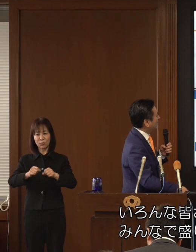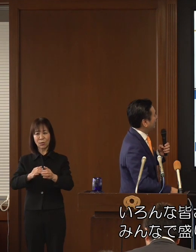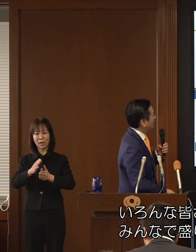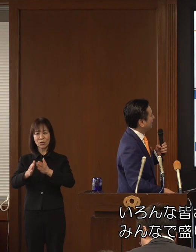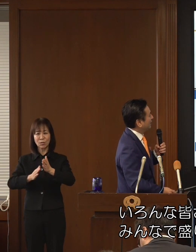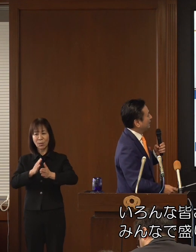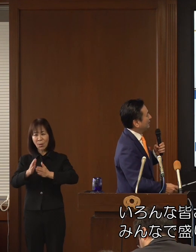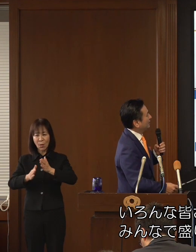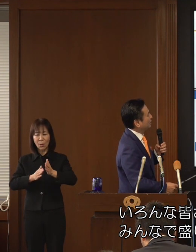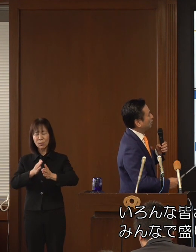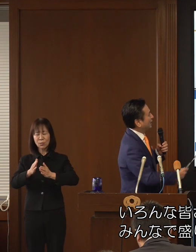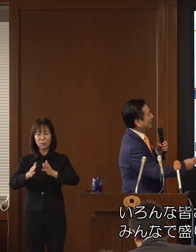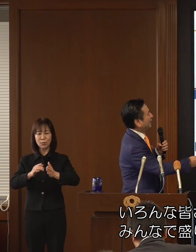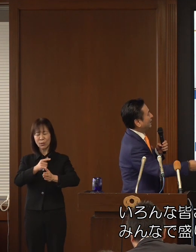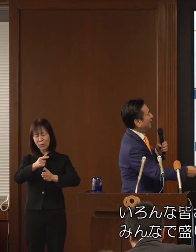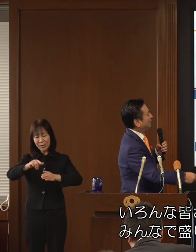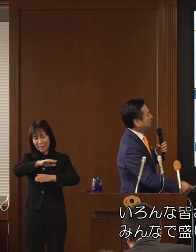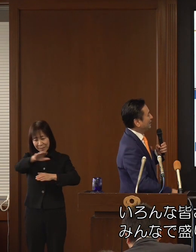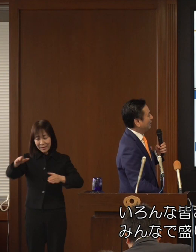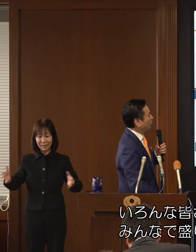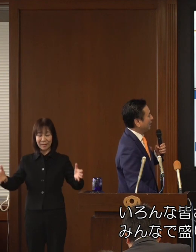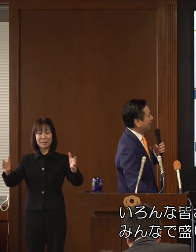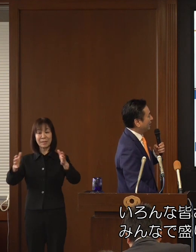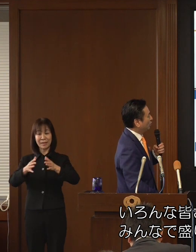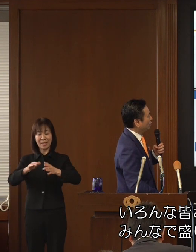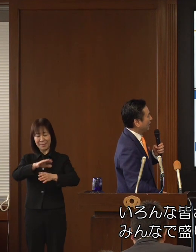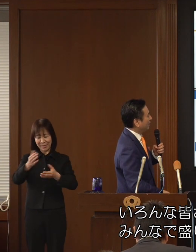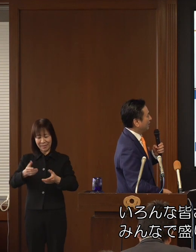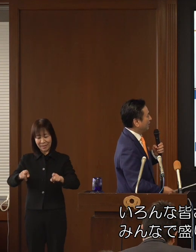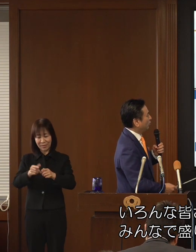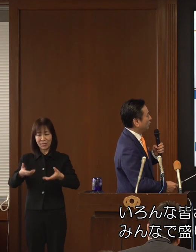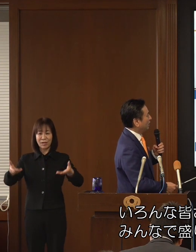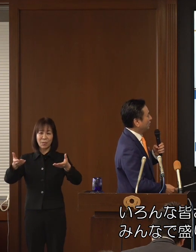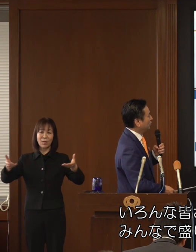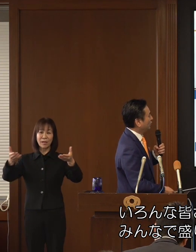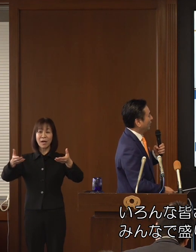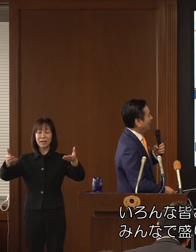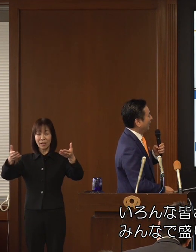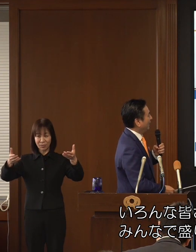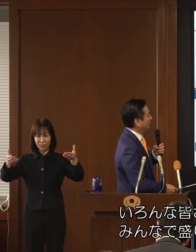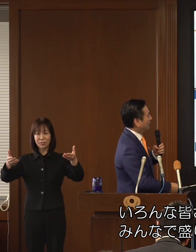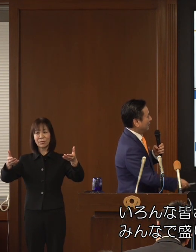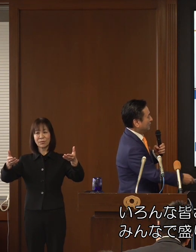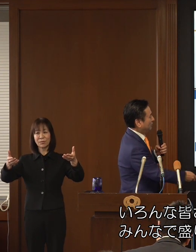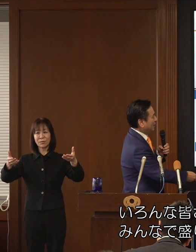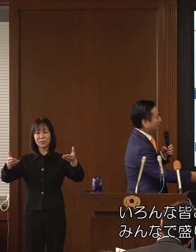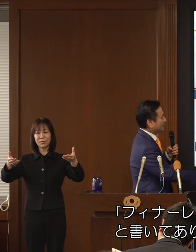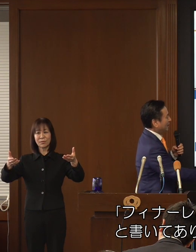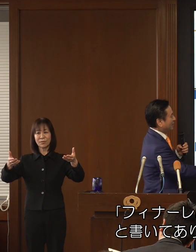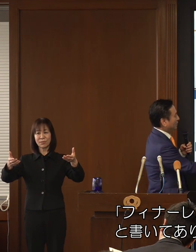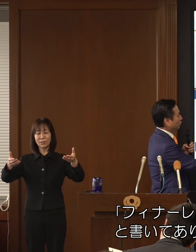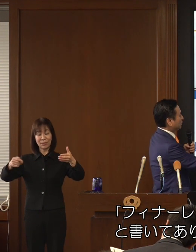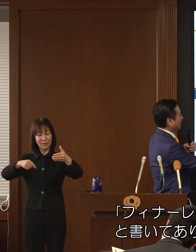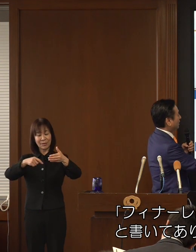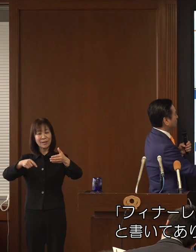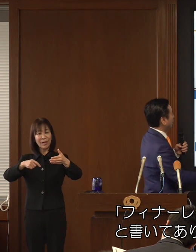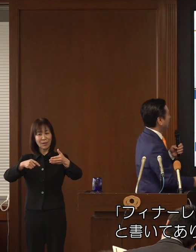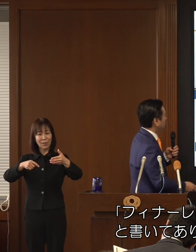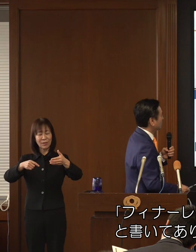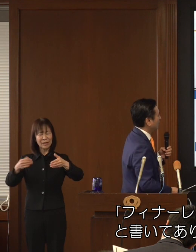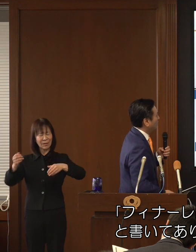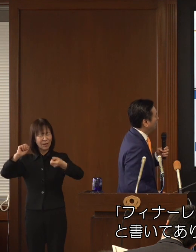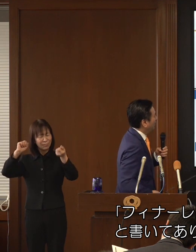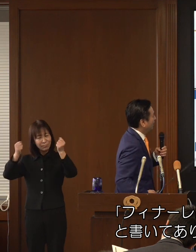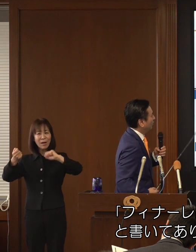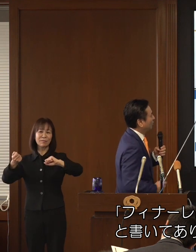ろんな皆さん方に集っていただいて、みんなで盛り上げていこうな、行こうっていう、フィナーレは全員でバトンと大合唱と